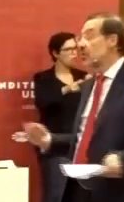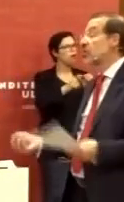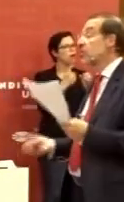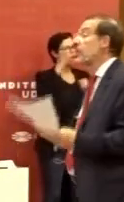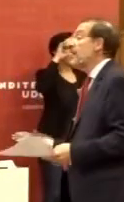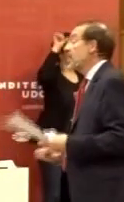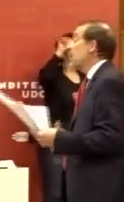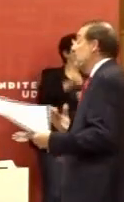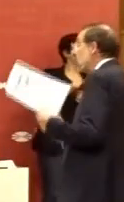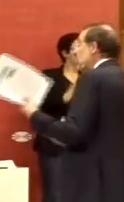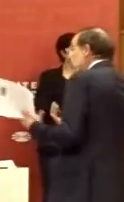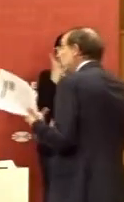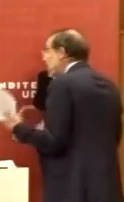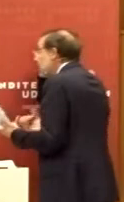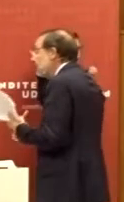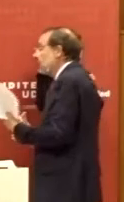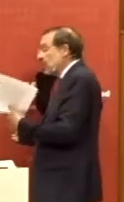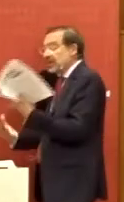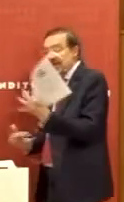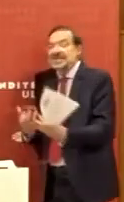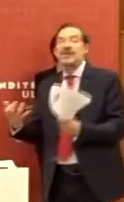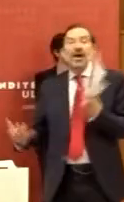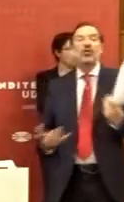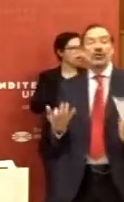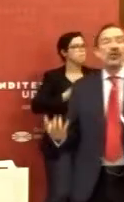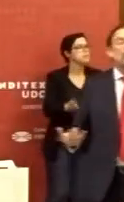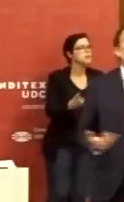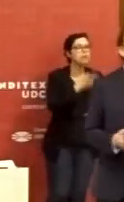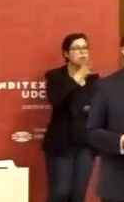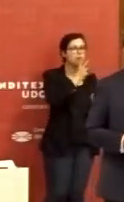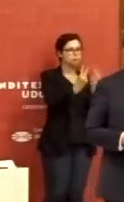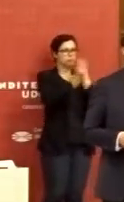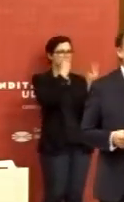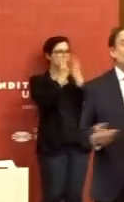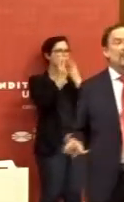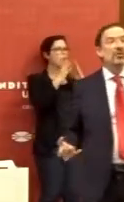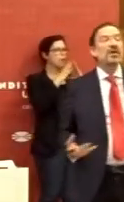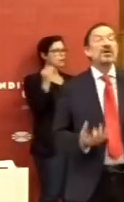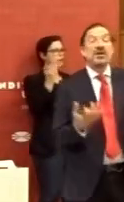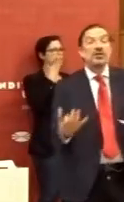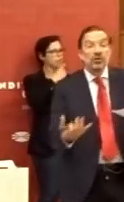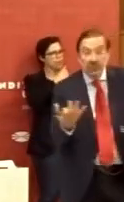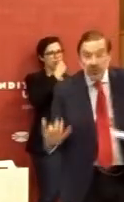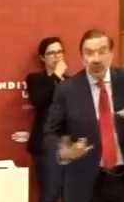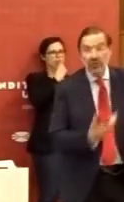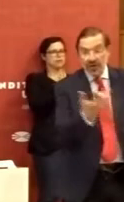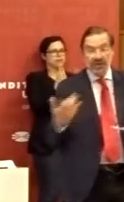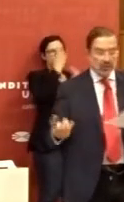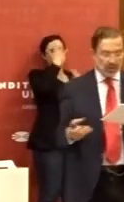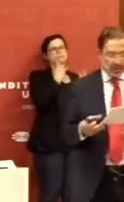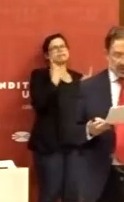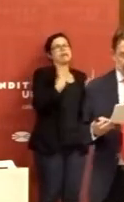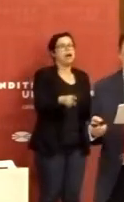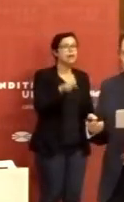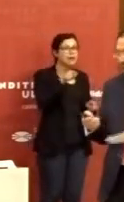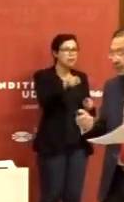de las sesiones del Congreso, y bueno, porque ya se va conociendo en la universidad que estamos ahí, y eso yo creo que